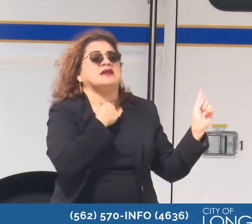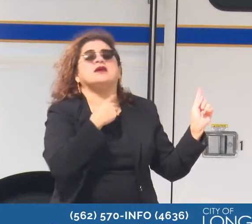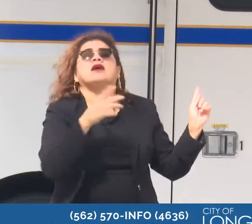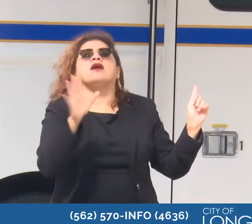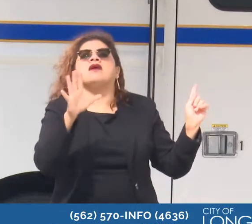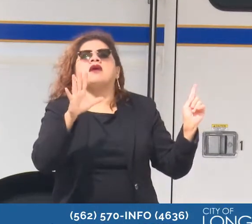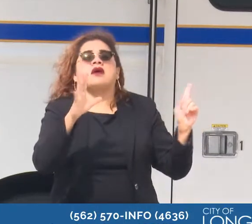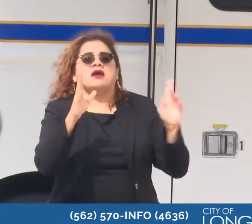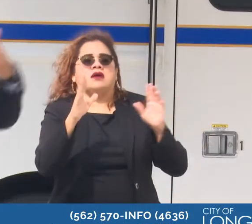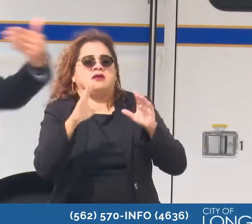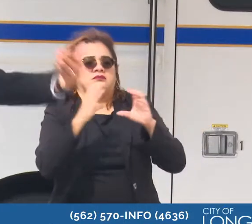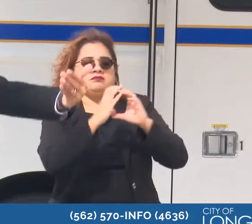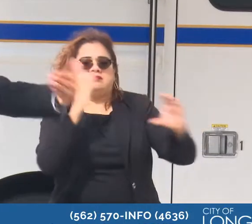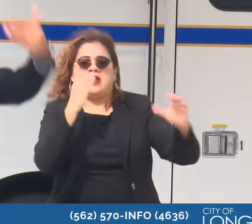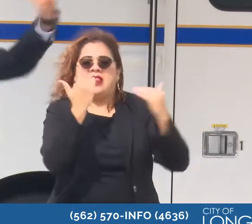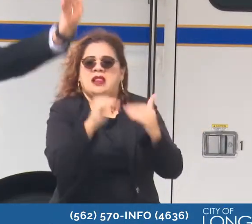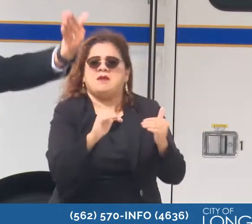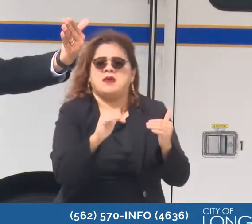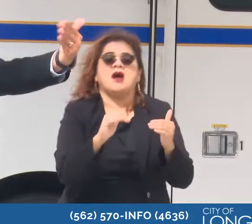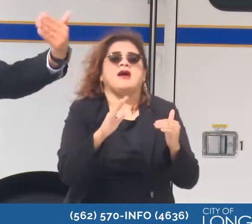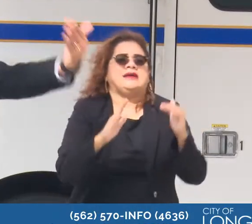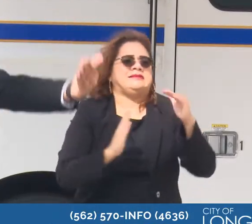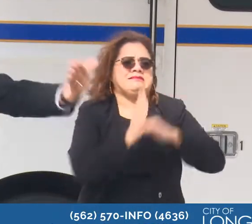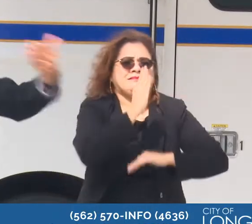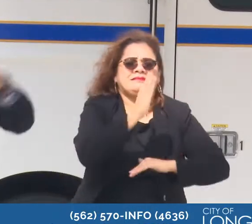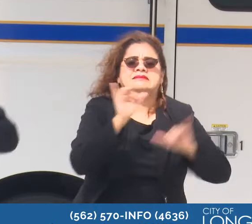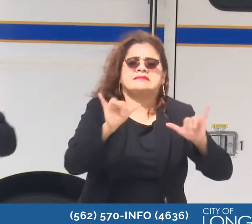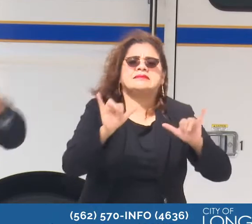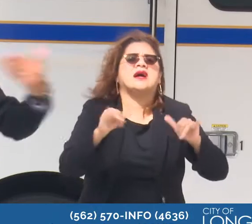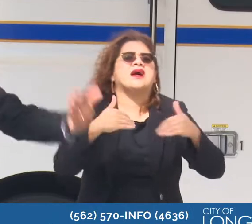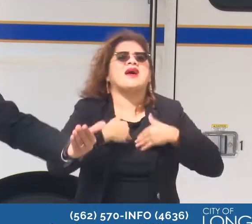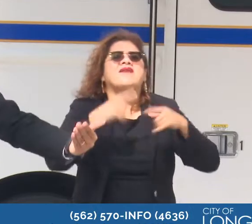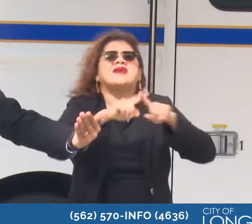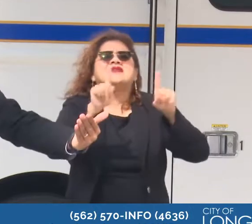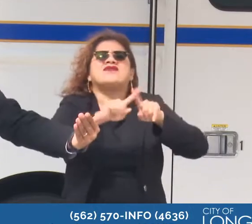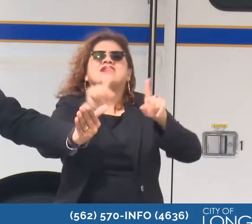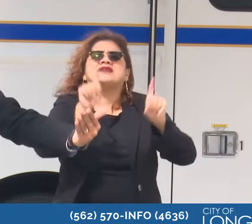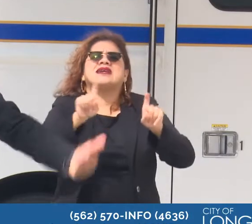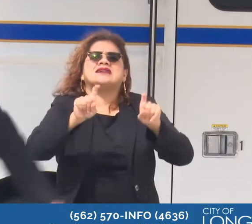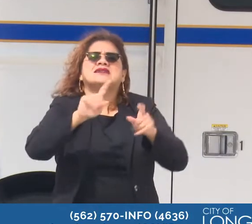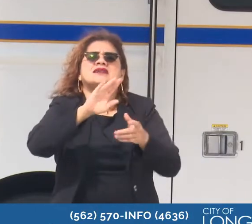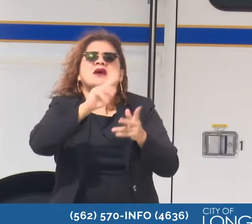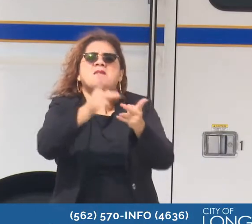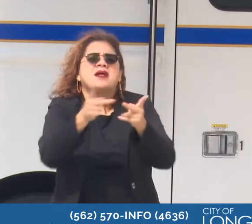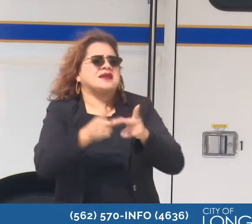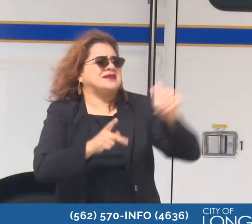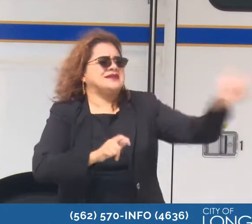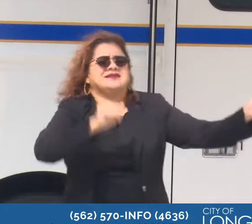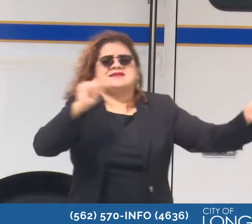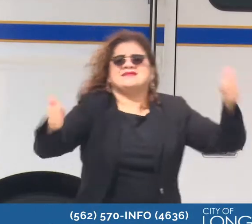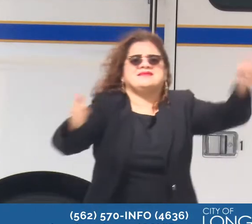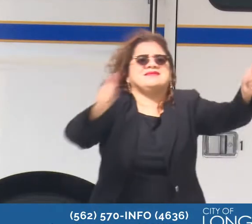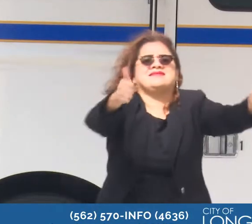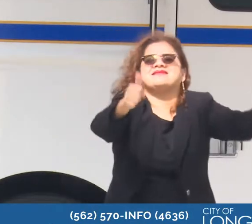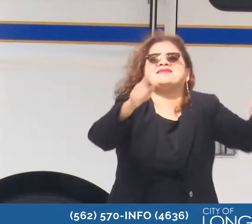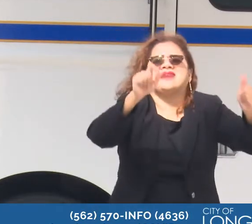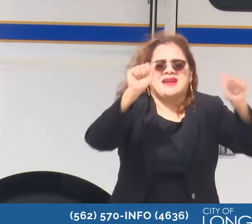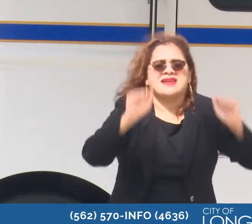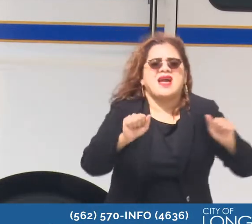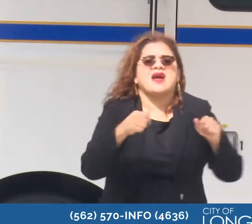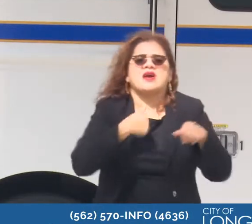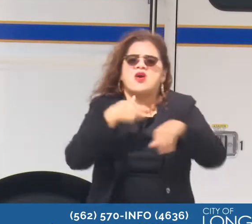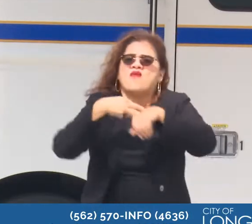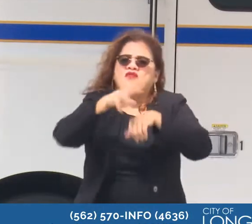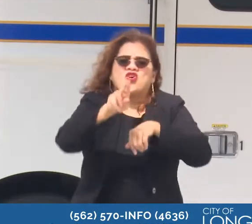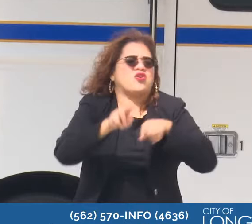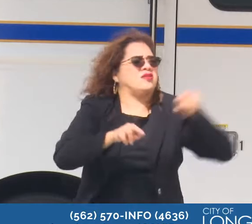podemos también llevarlos a una de nuestras testing sites en la ciudad para que puedan tomar el examen ahí también. Any other questions